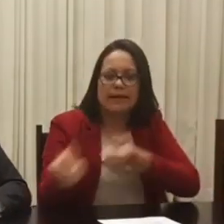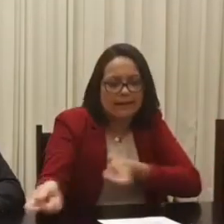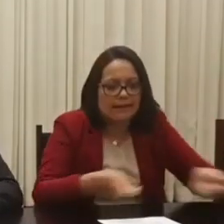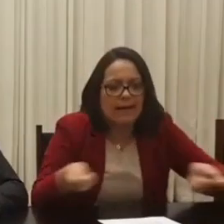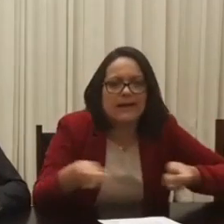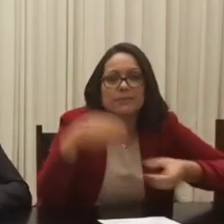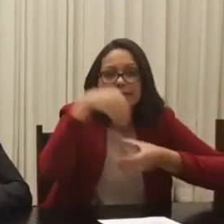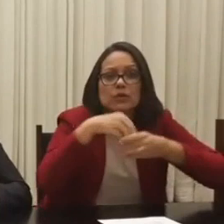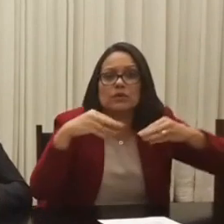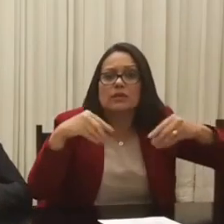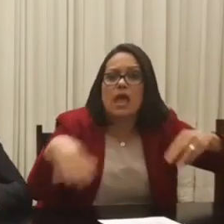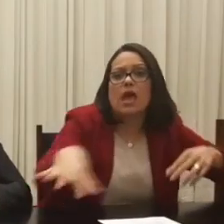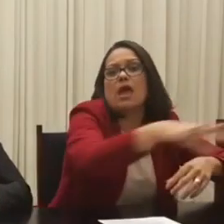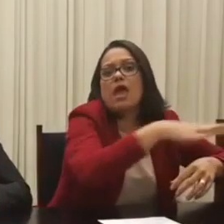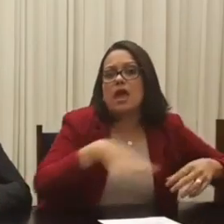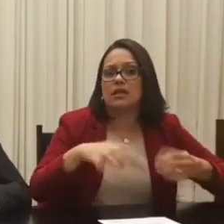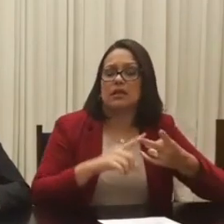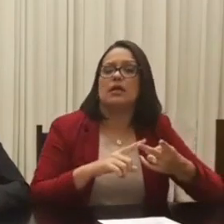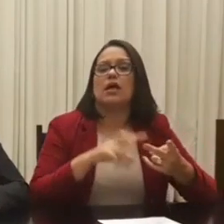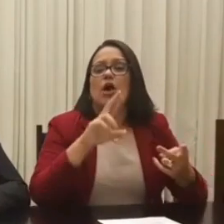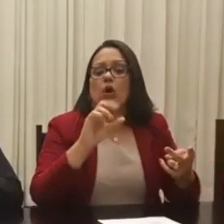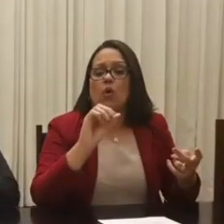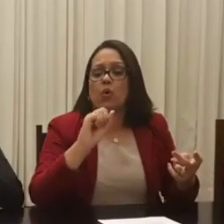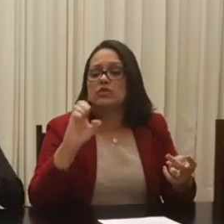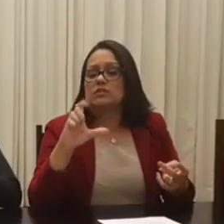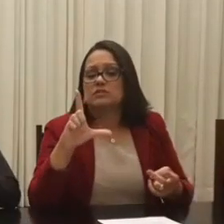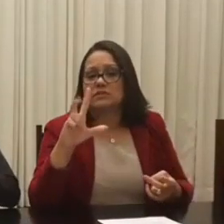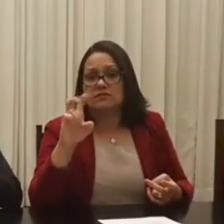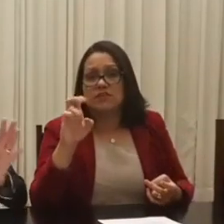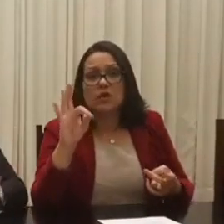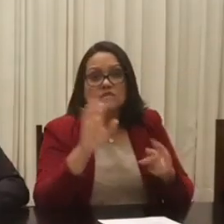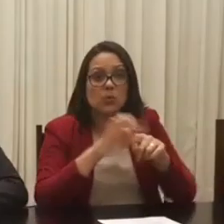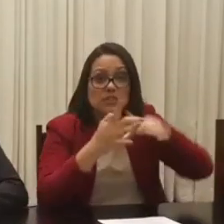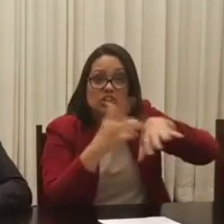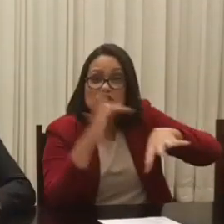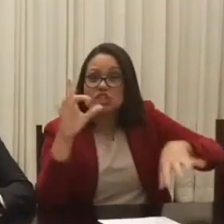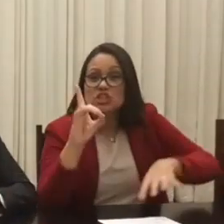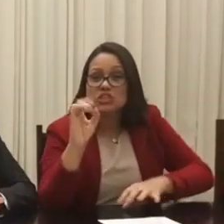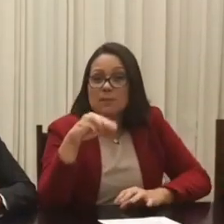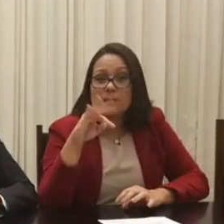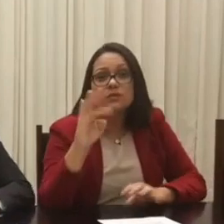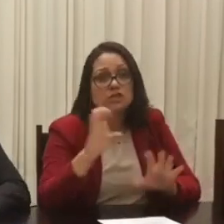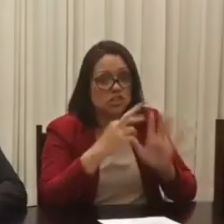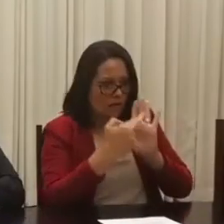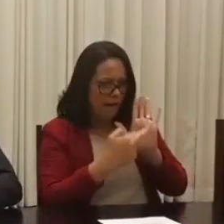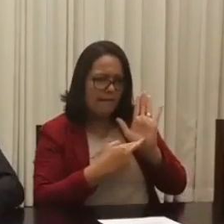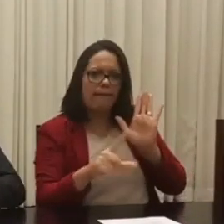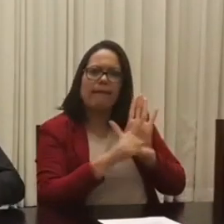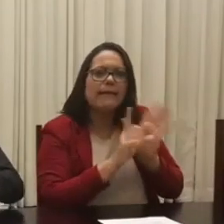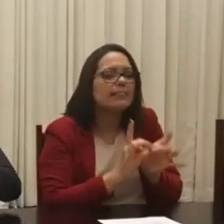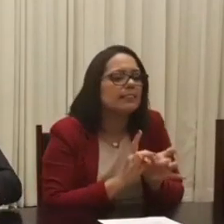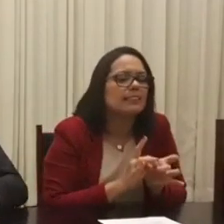indígena, tem garimpo na reserva Roosevelt, de diamante tem na Yanomami. Nós queremos regularizar isso aí e deixar o